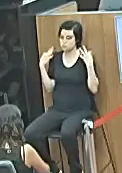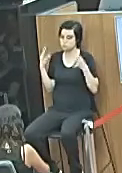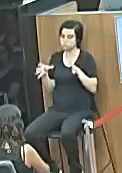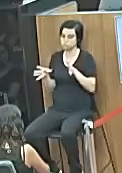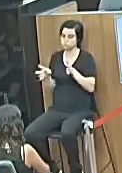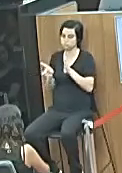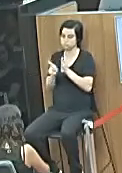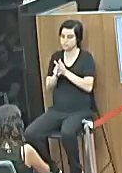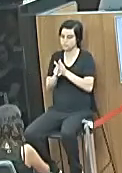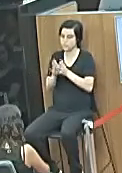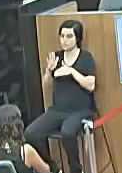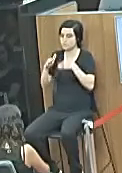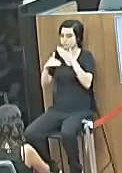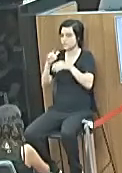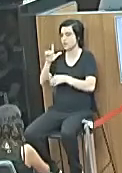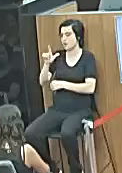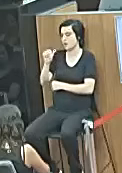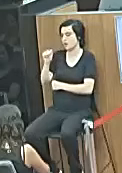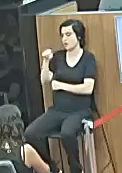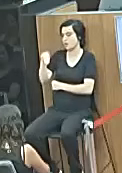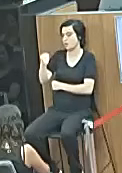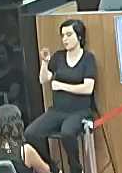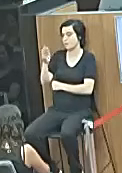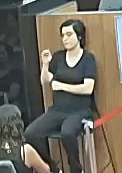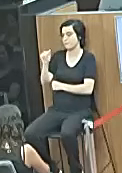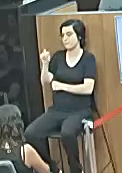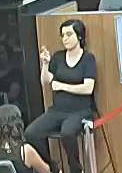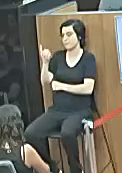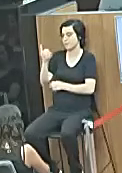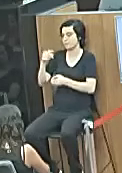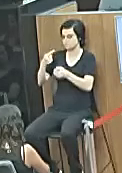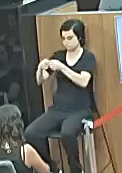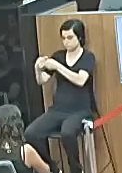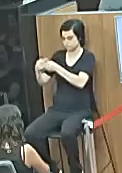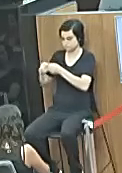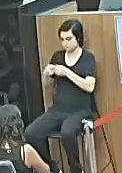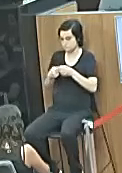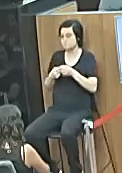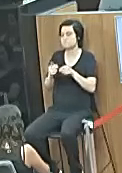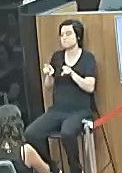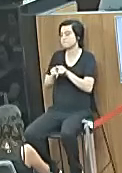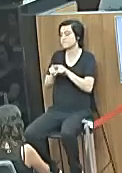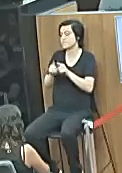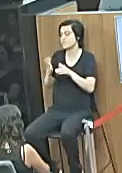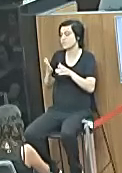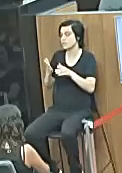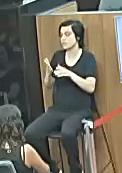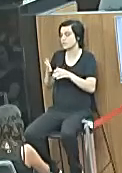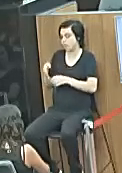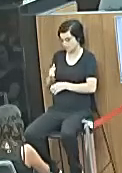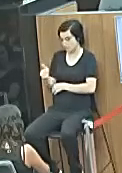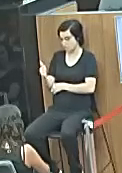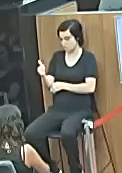de lambari com a regulamentação eo incentivo ao